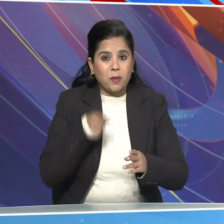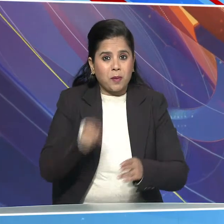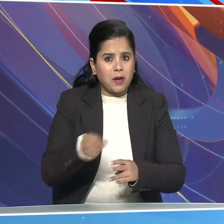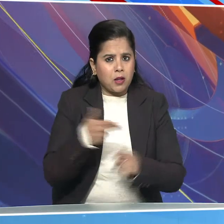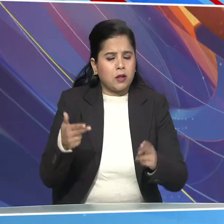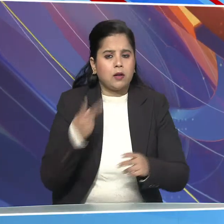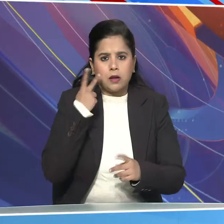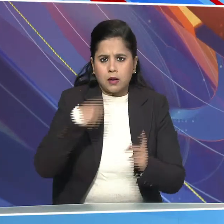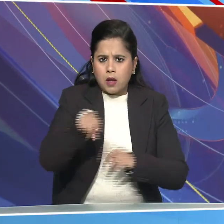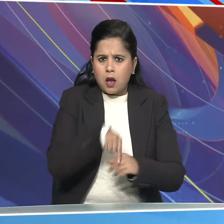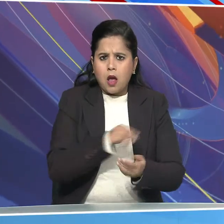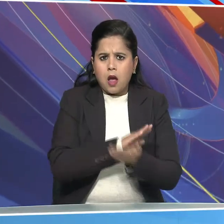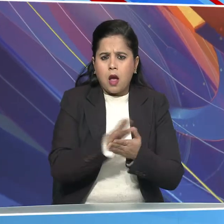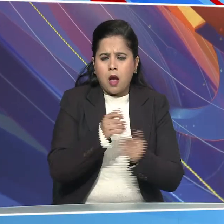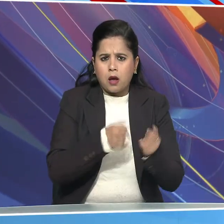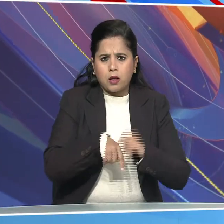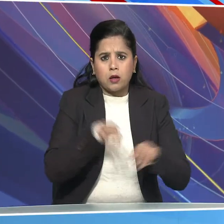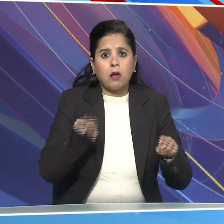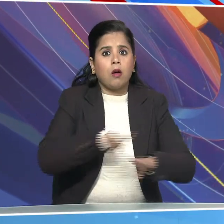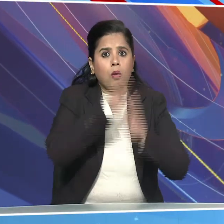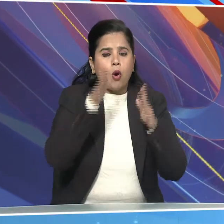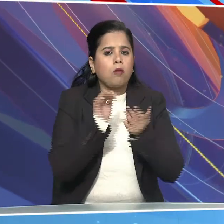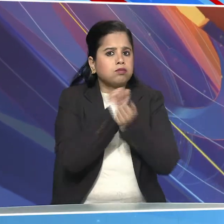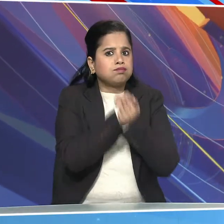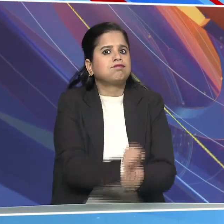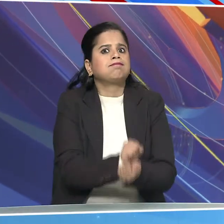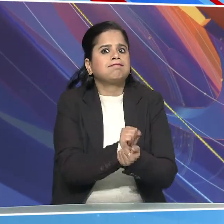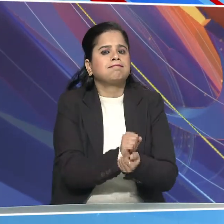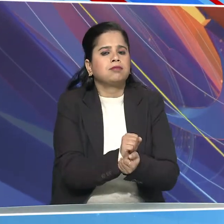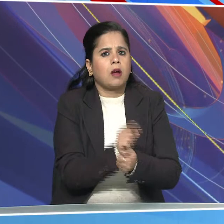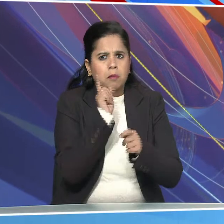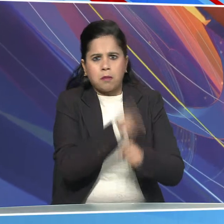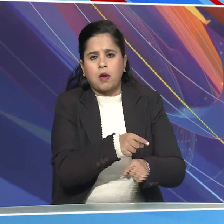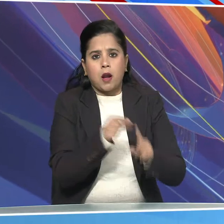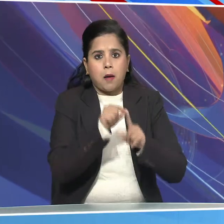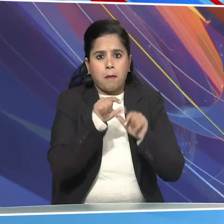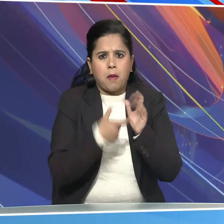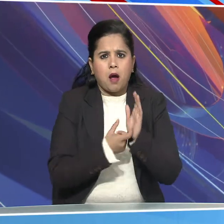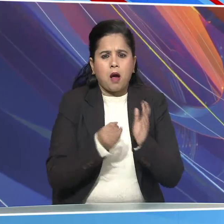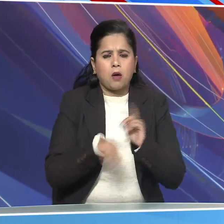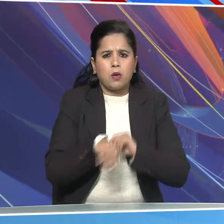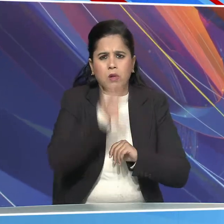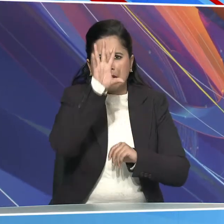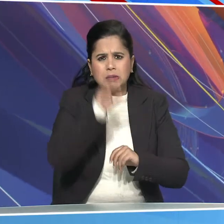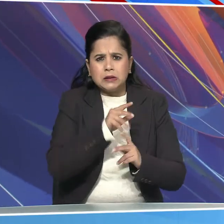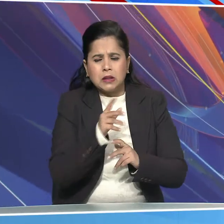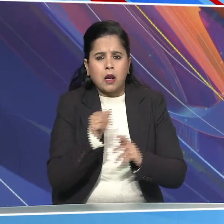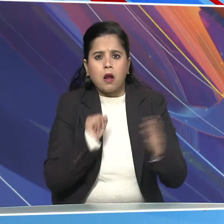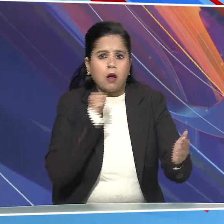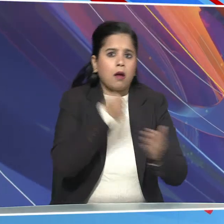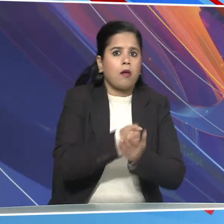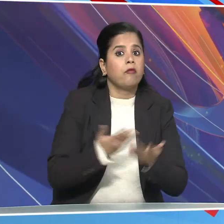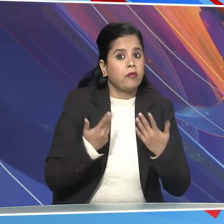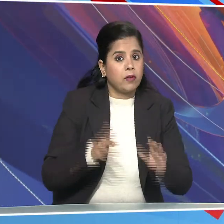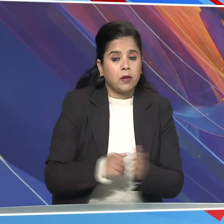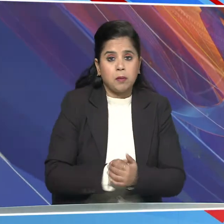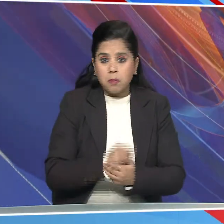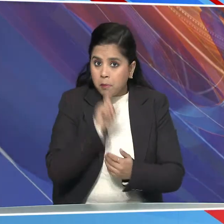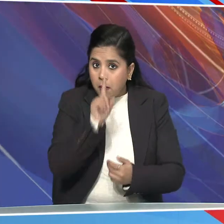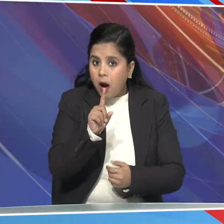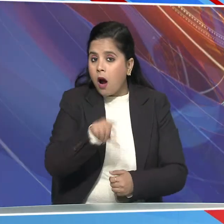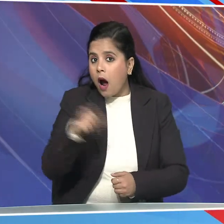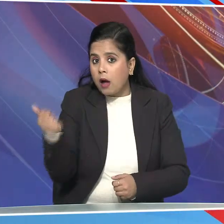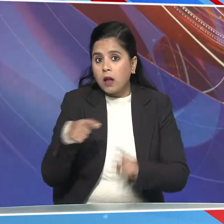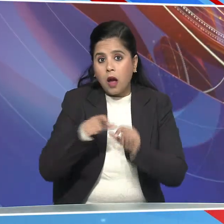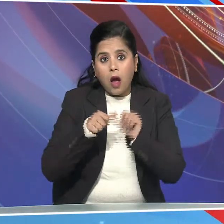की सोने को बंगले में कैद कर लेता है और पारो सोनी तक किसी तरह पहुंच जाती है लेकिन दूसरी तरफ